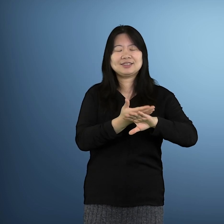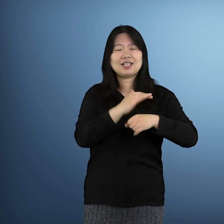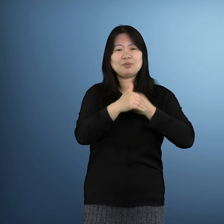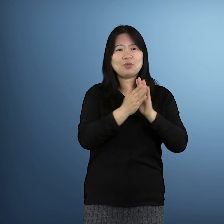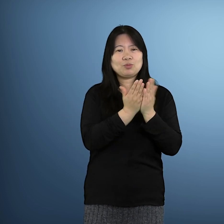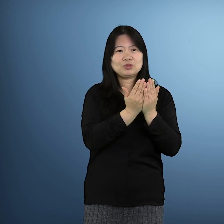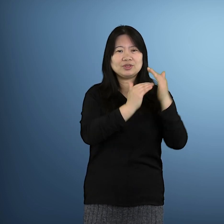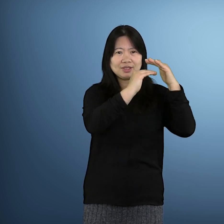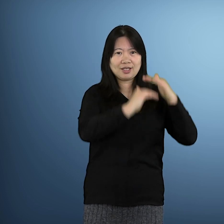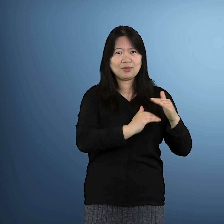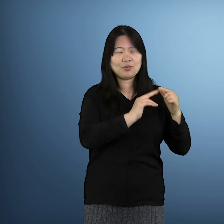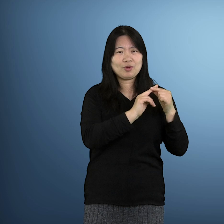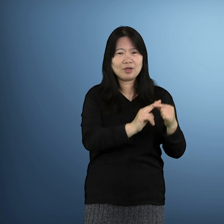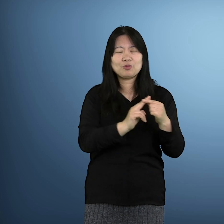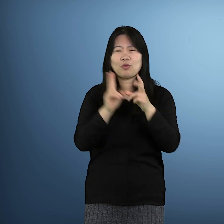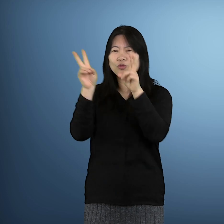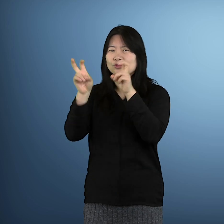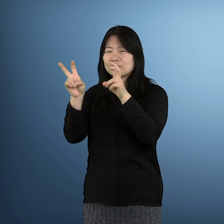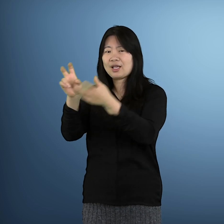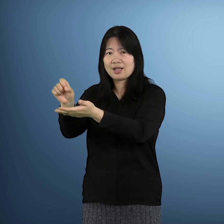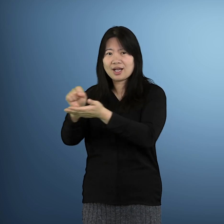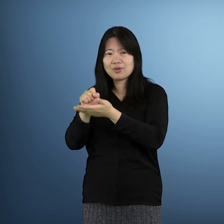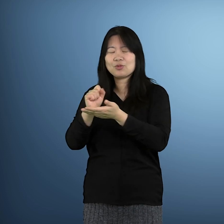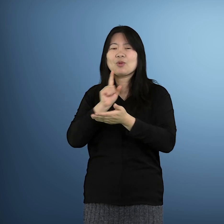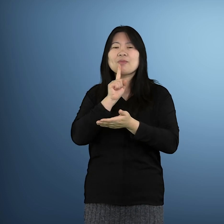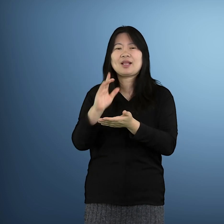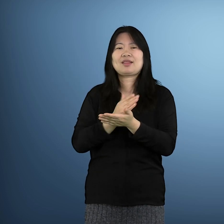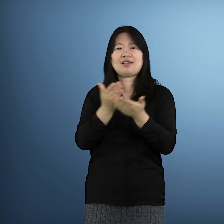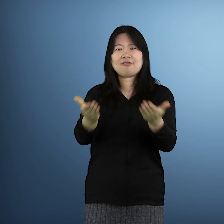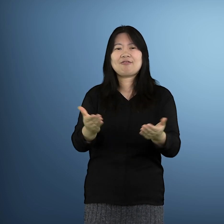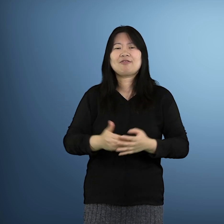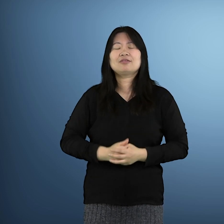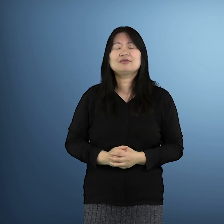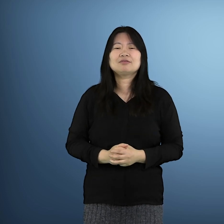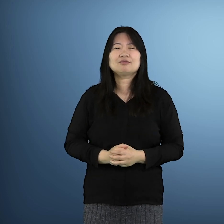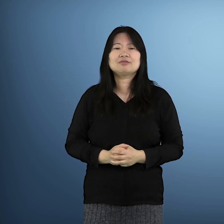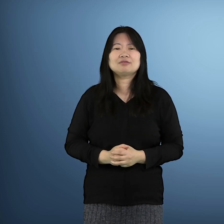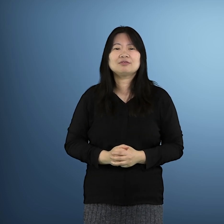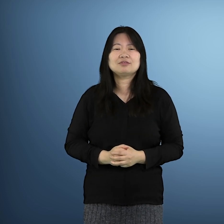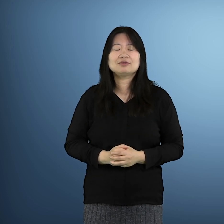본문과 주제를 가지고 말씀을 나누겠습니다.